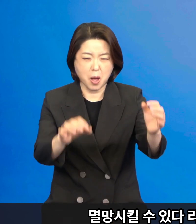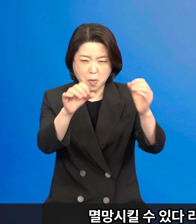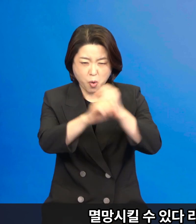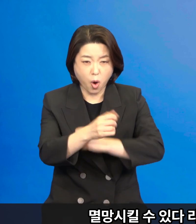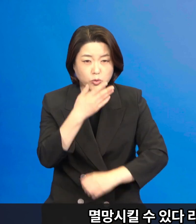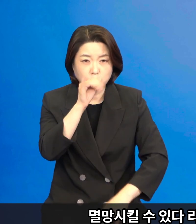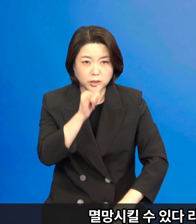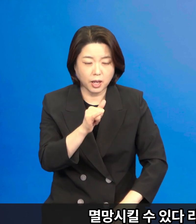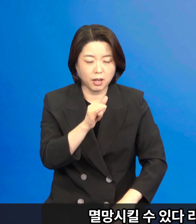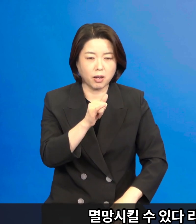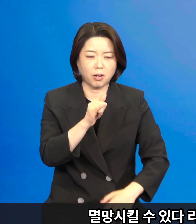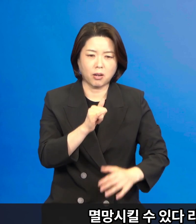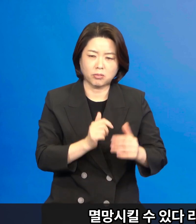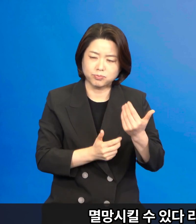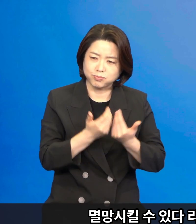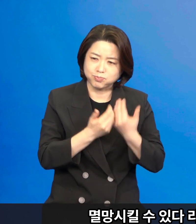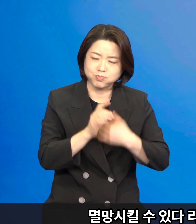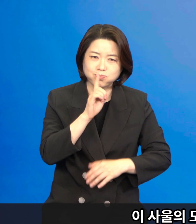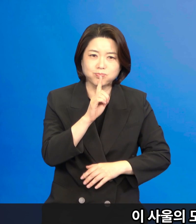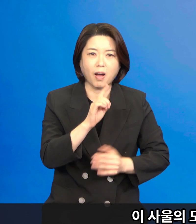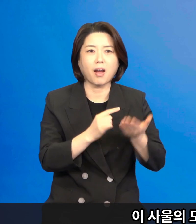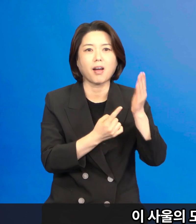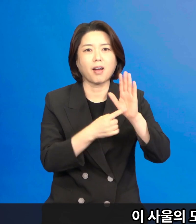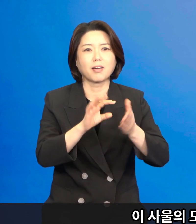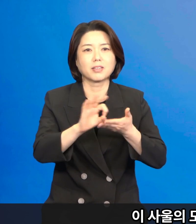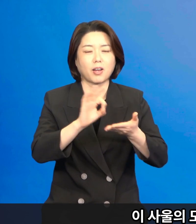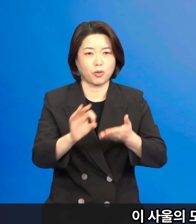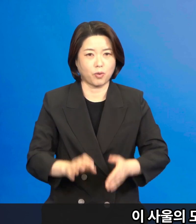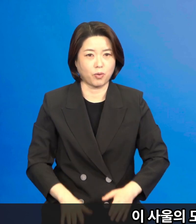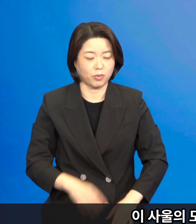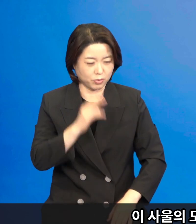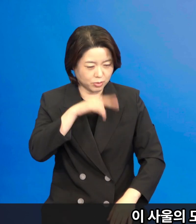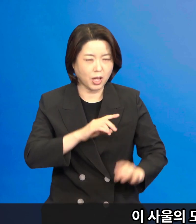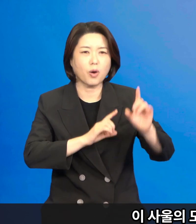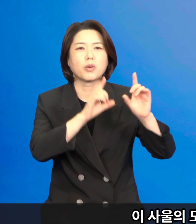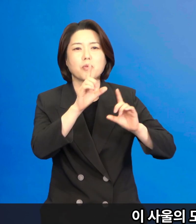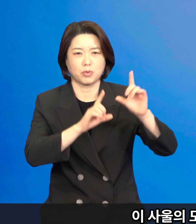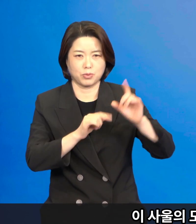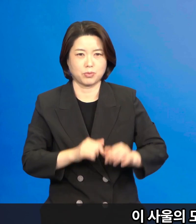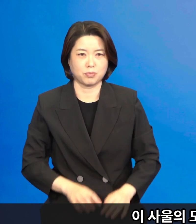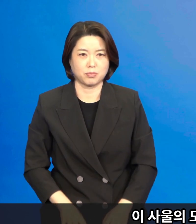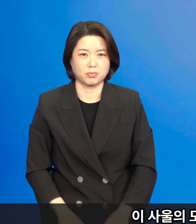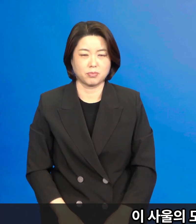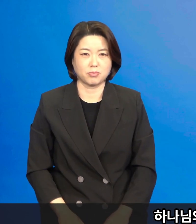있다라는 모순적인 표현을 하고 있는 이 사울의 모습을 보시기 바랍니다.